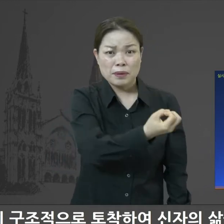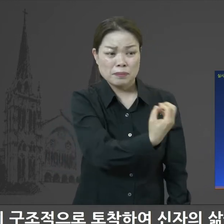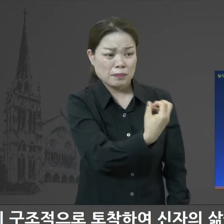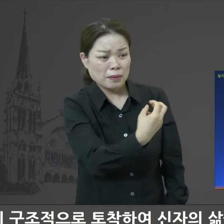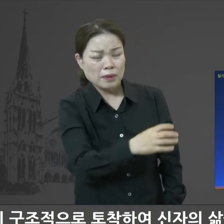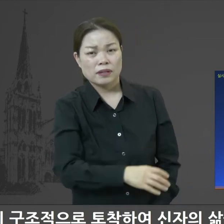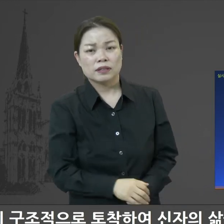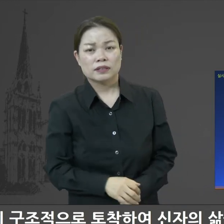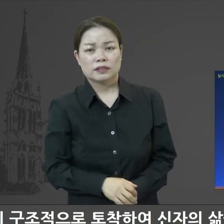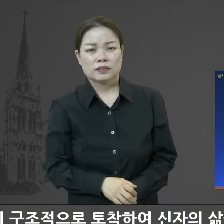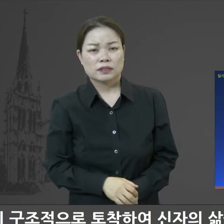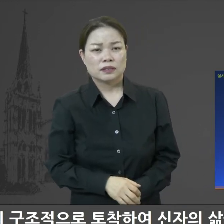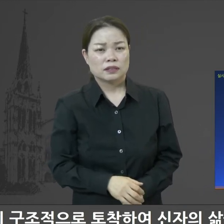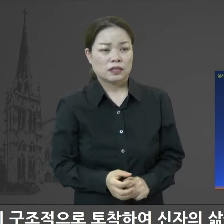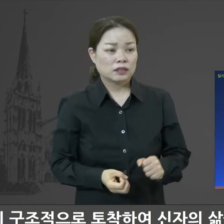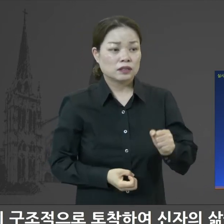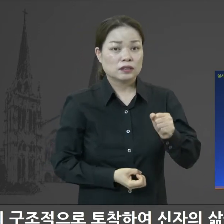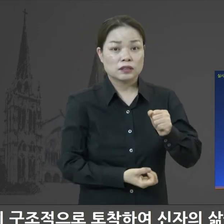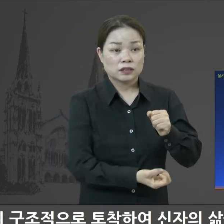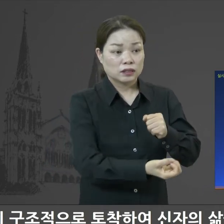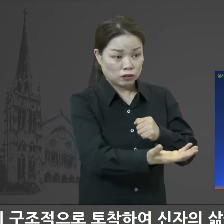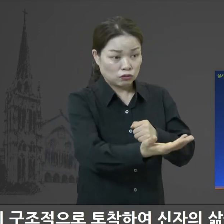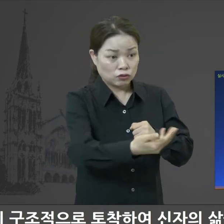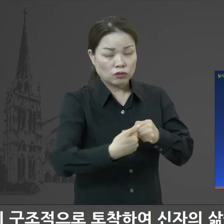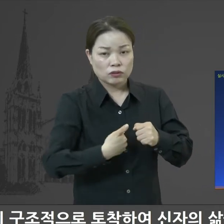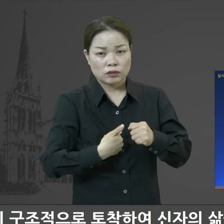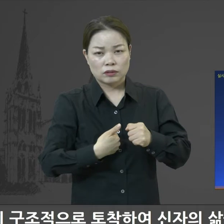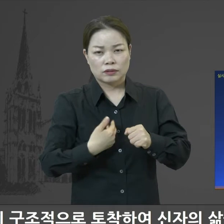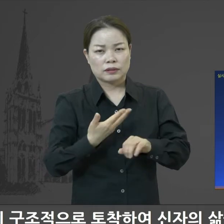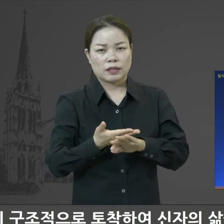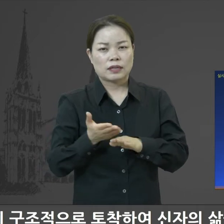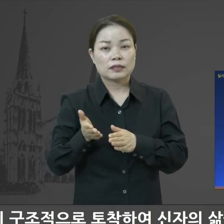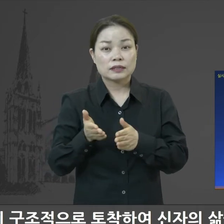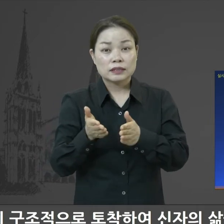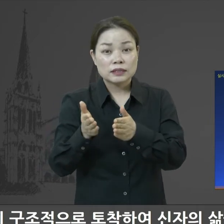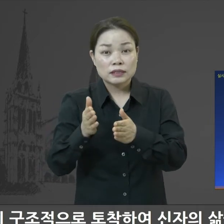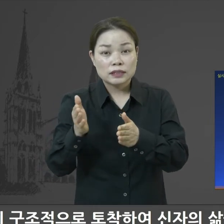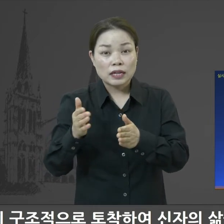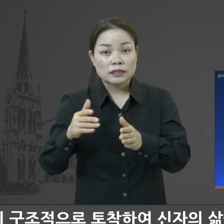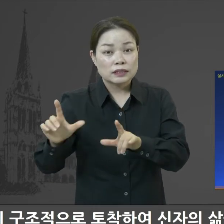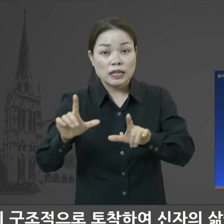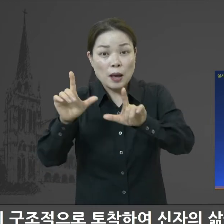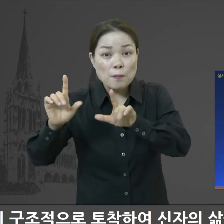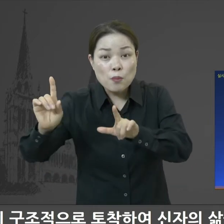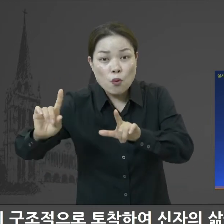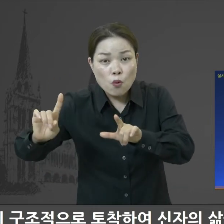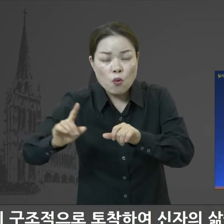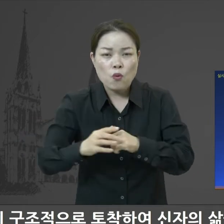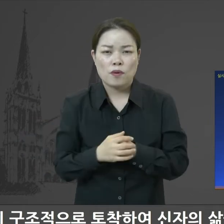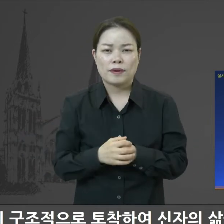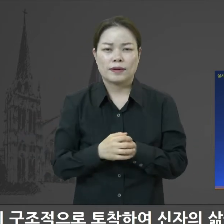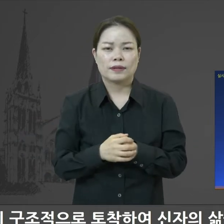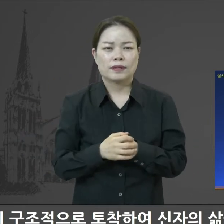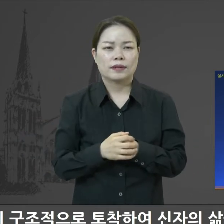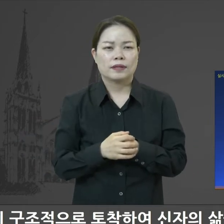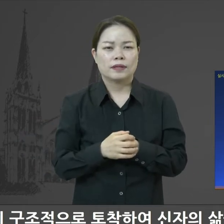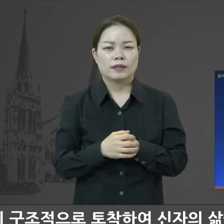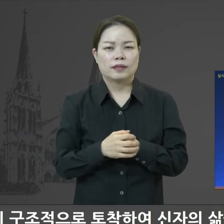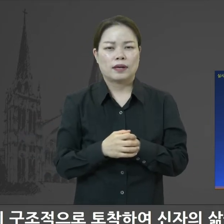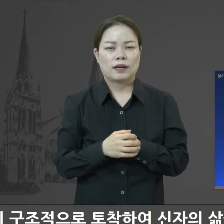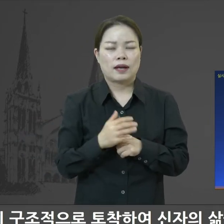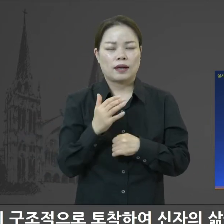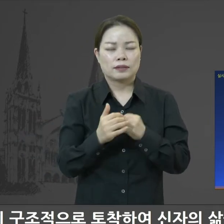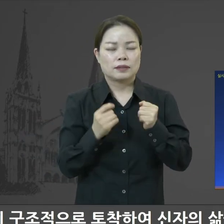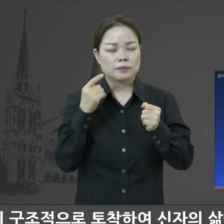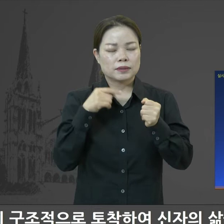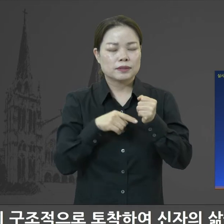아무리 영향력을 끼쳐도 다른 길을 걸어갑니다. 그 이유가 무엇입니까? 그것이 하나님의 뜻이